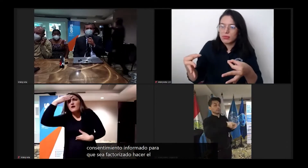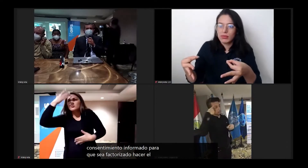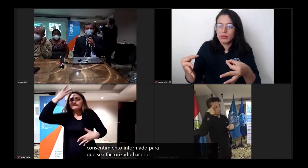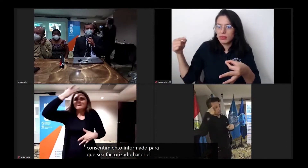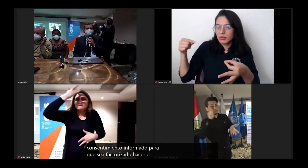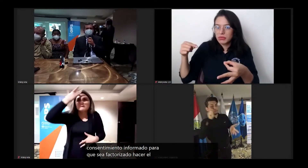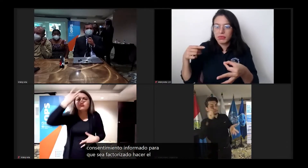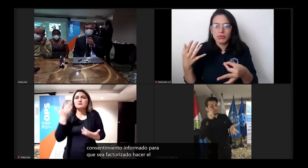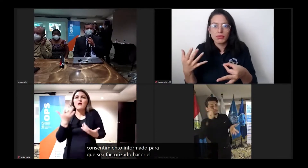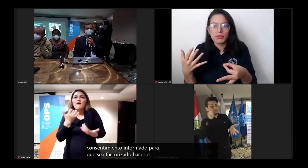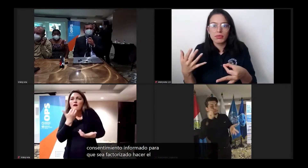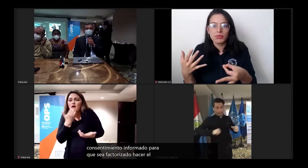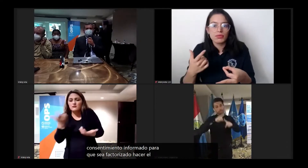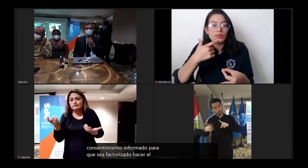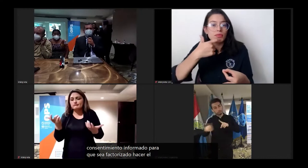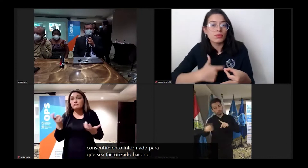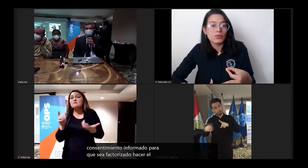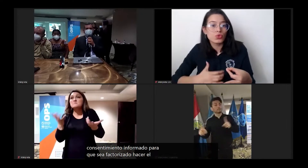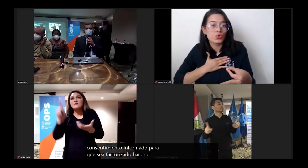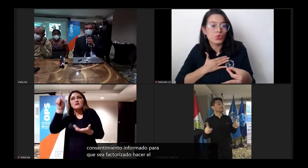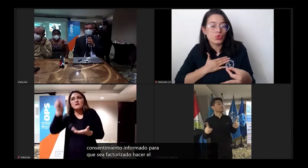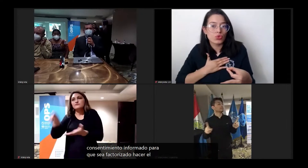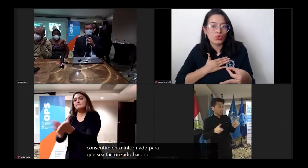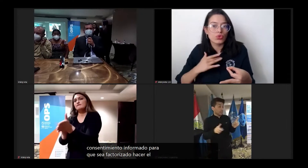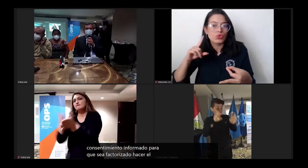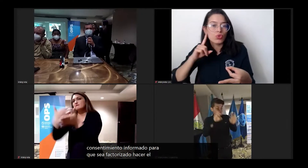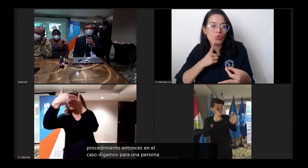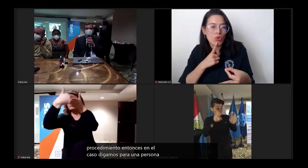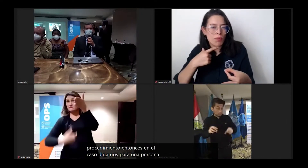para una persona con discapacidad auditiva,